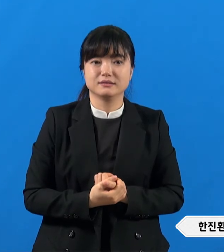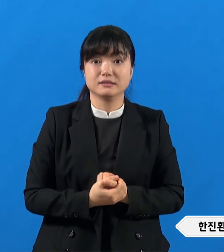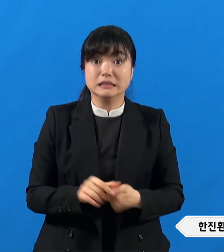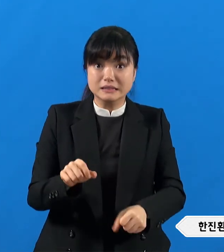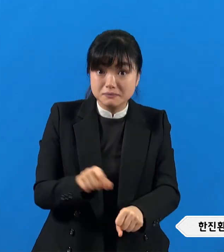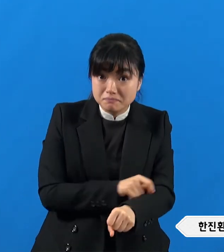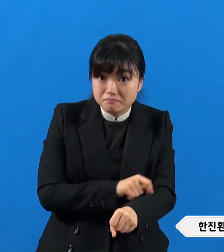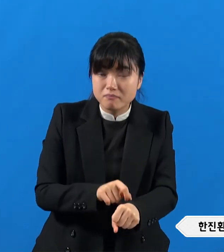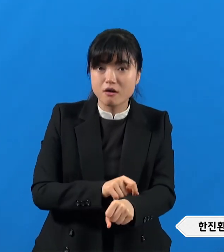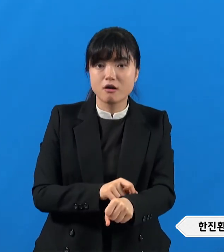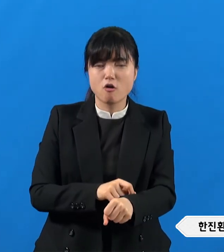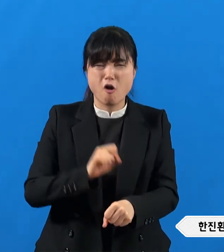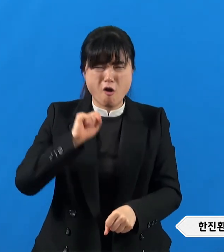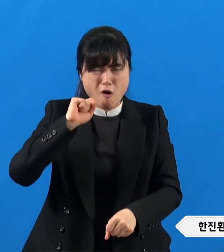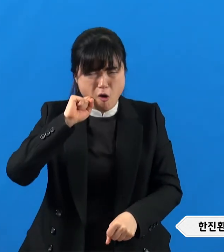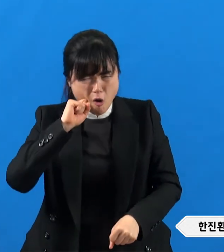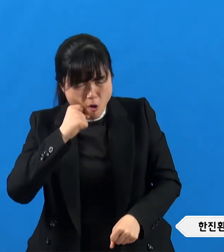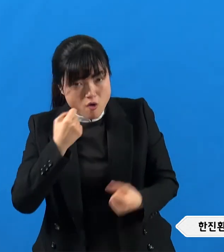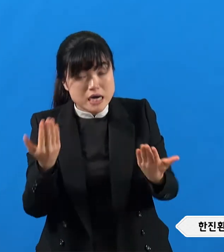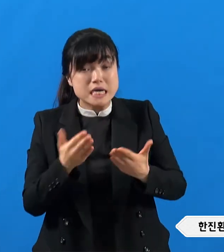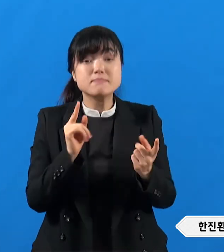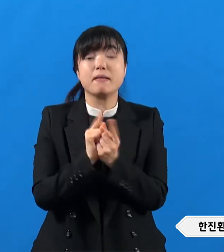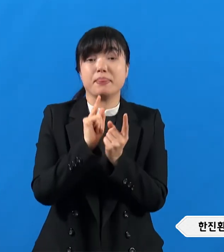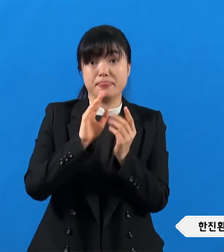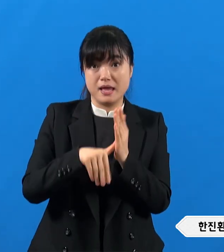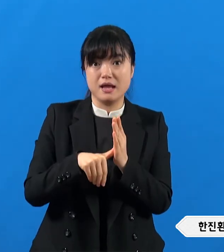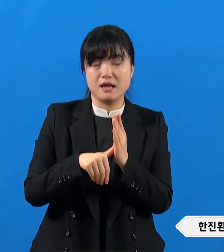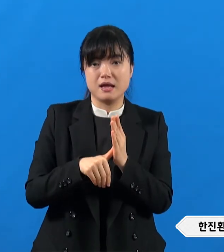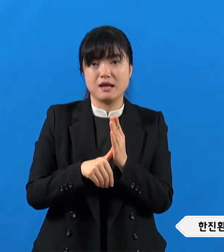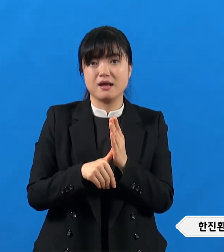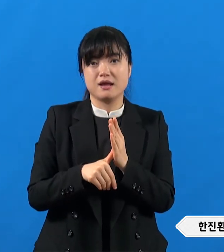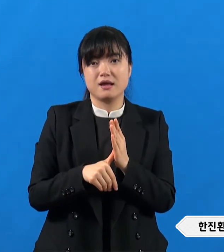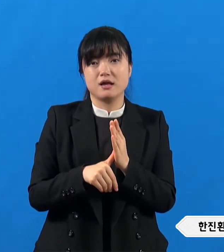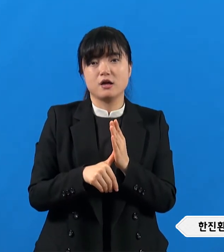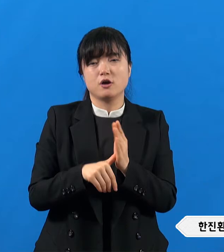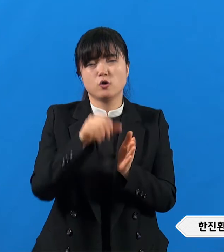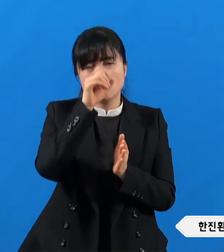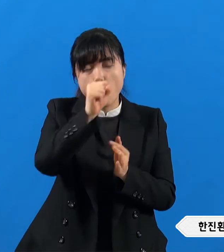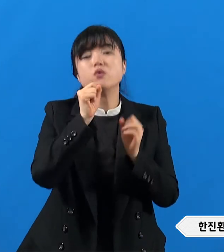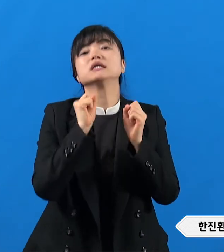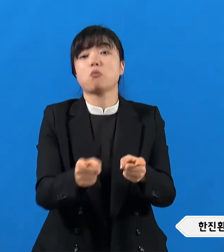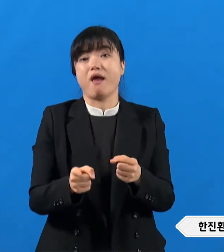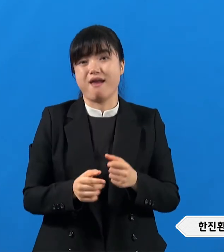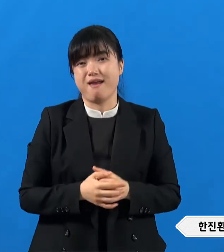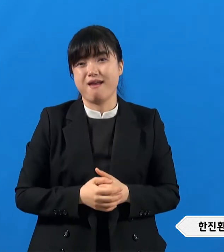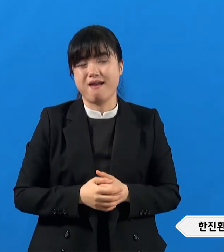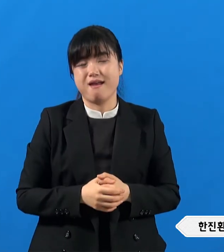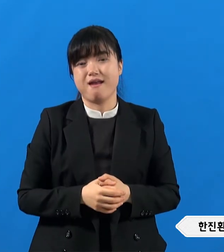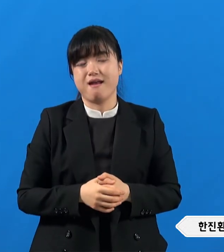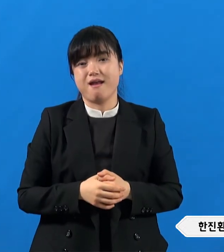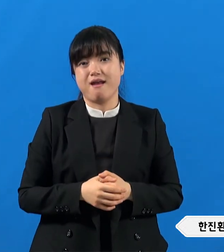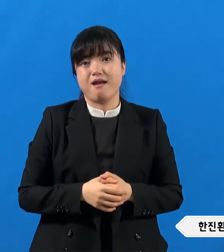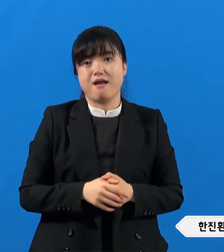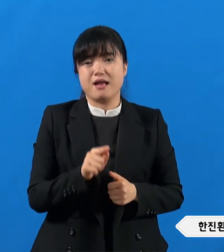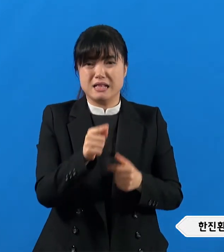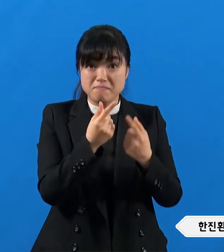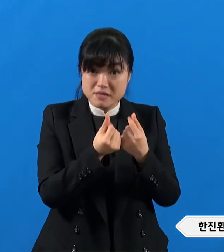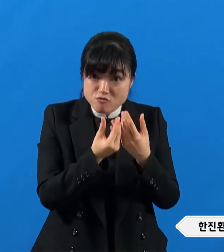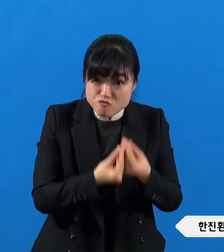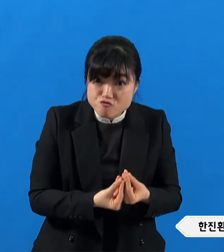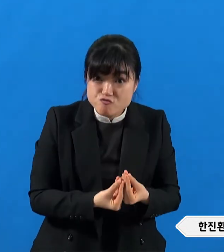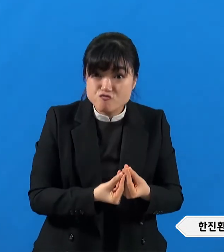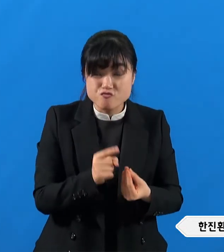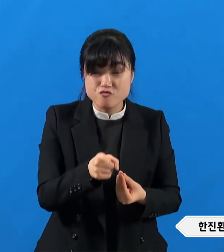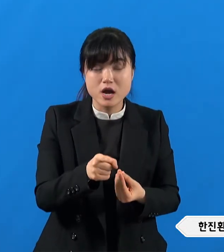특별히 무슨 어려운 일을 만날 때, 그때가 절호의 찬스입니다. 지금 이 비유에서